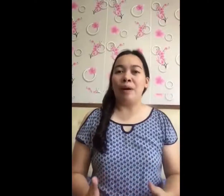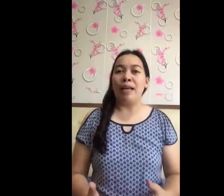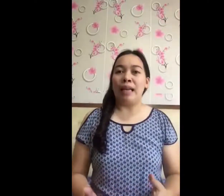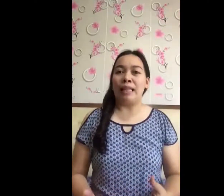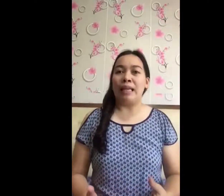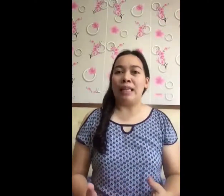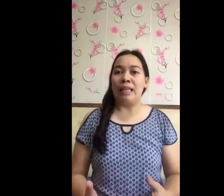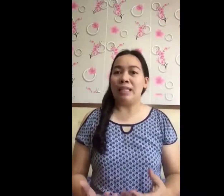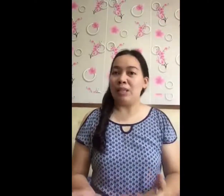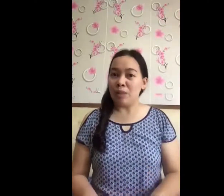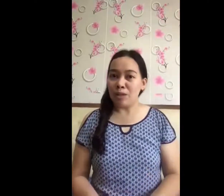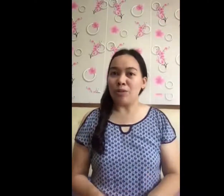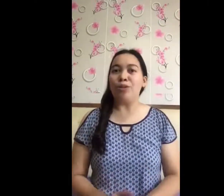nauunawaan natin ang kanilang sitwasyon.